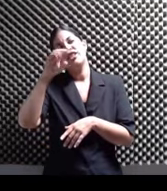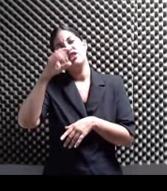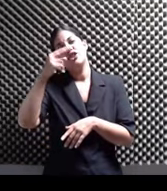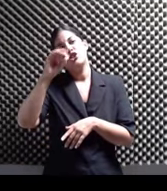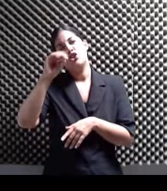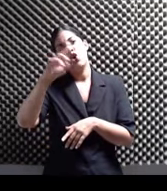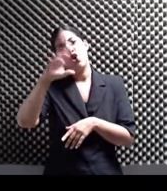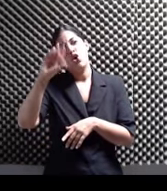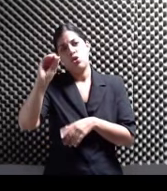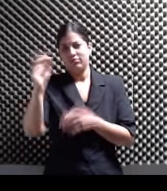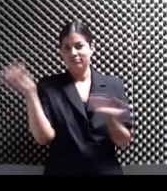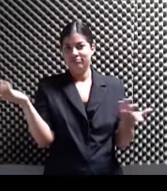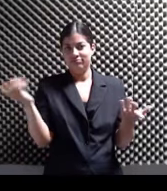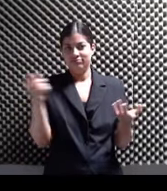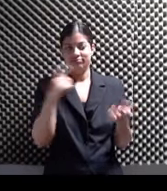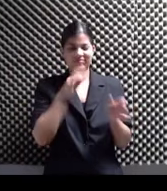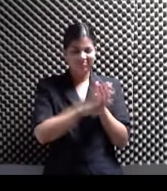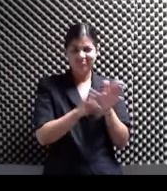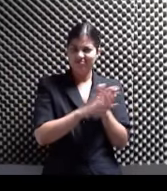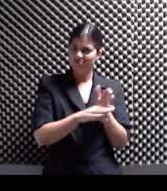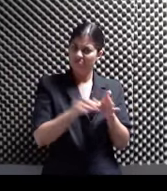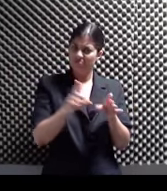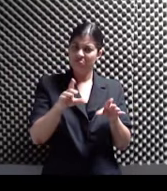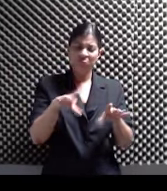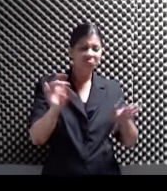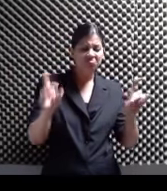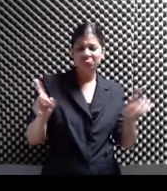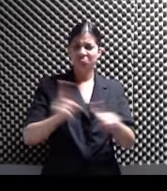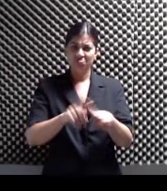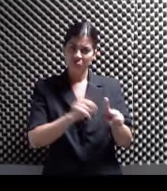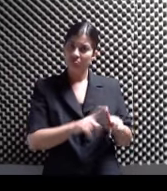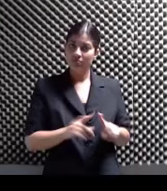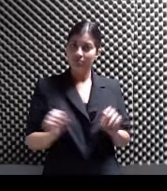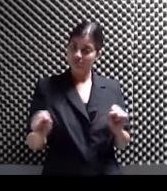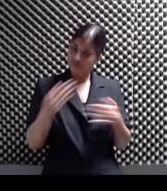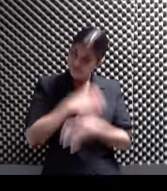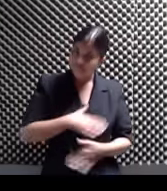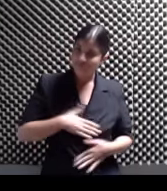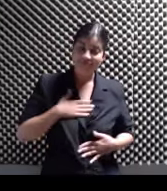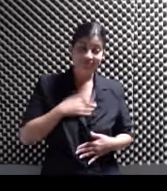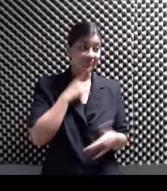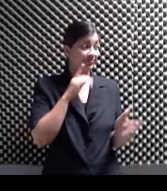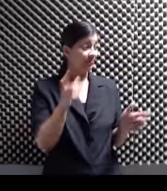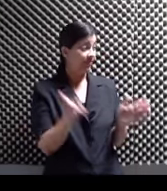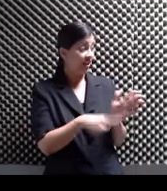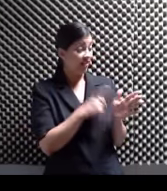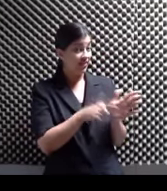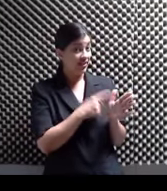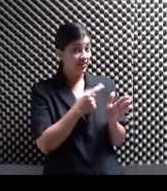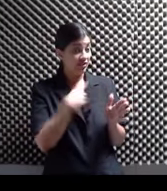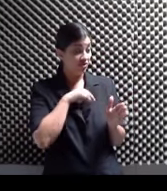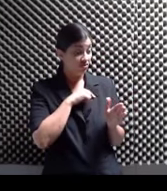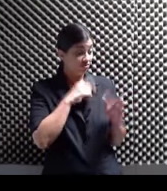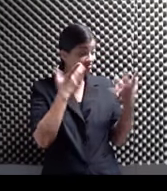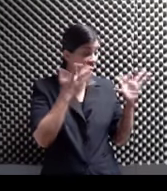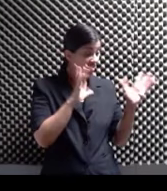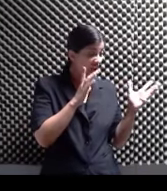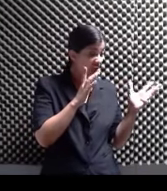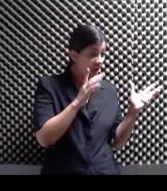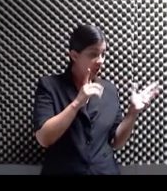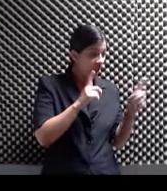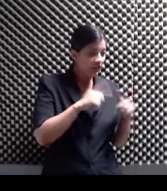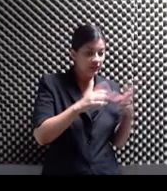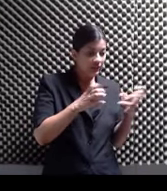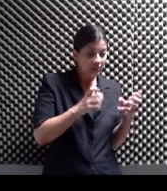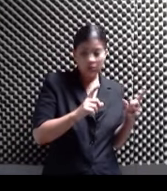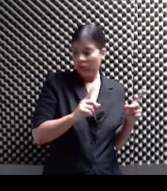happy hour, hay varias alternativas. Y se pasa súper bien. Sobre todo, le digo a la gente, a veces terminamos las obras y queremos ir a algún sitio,